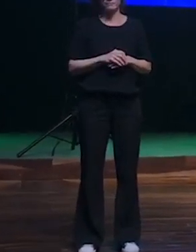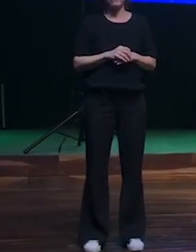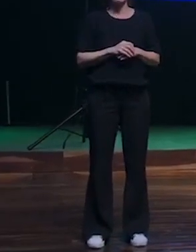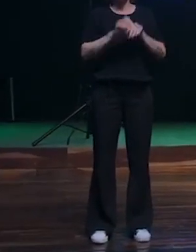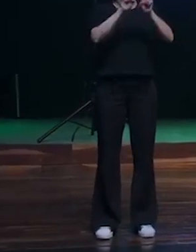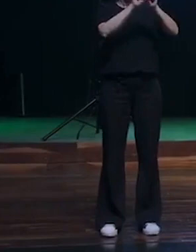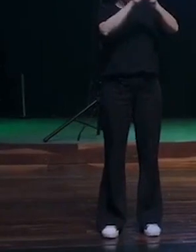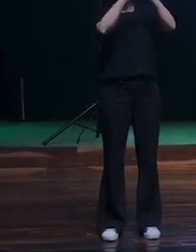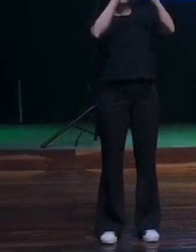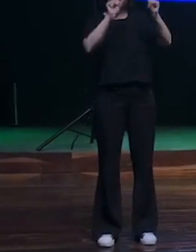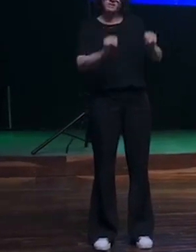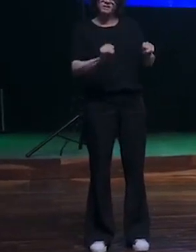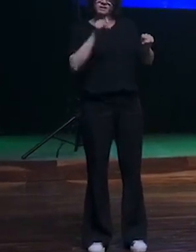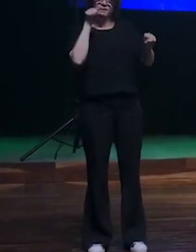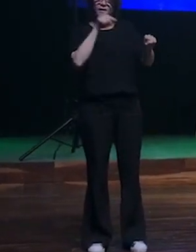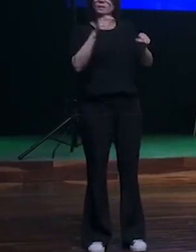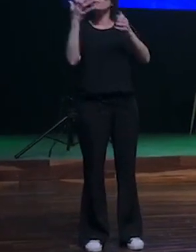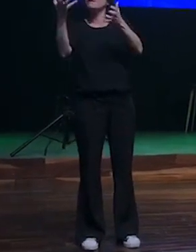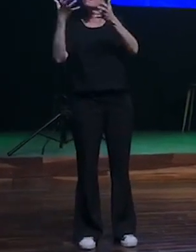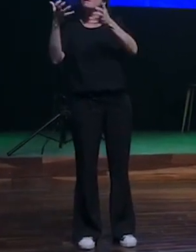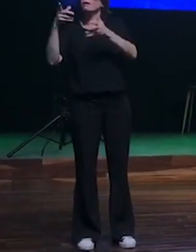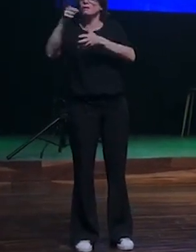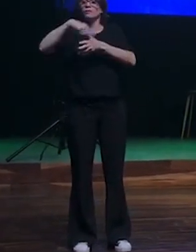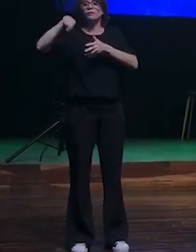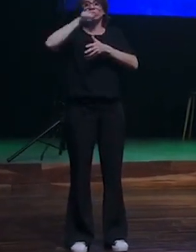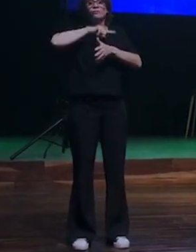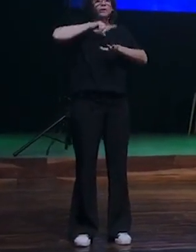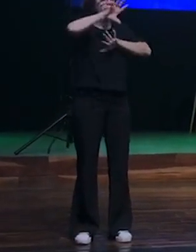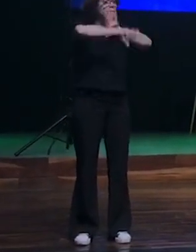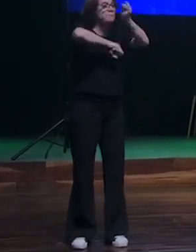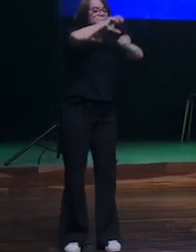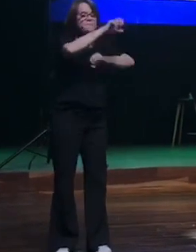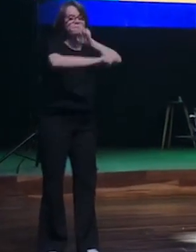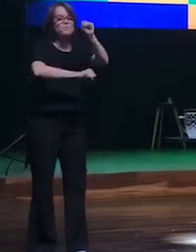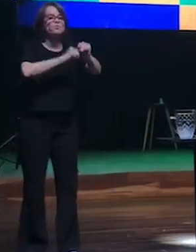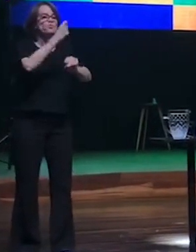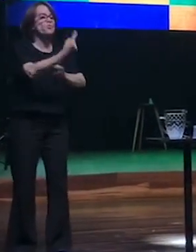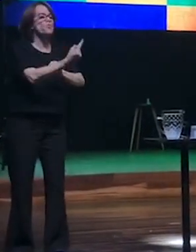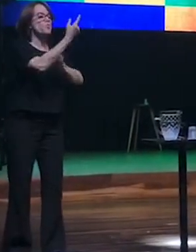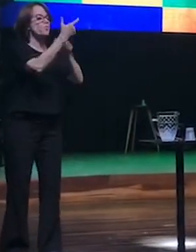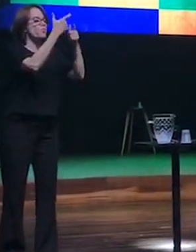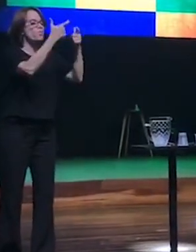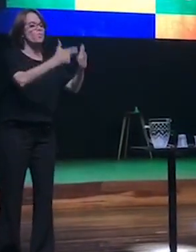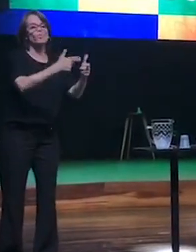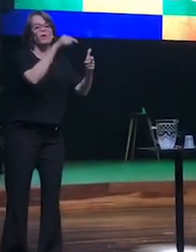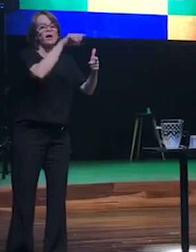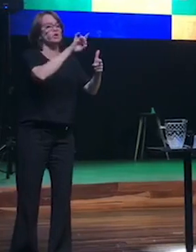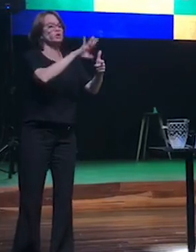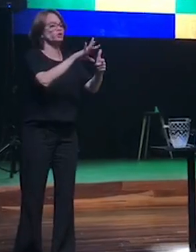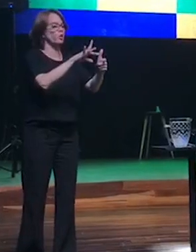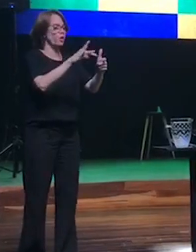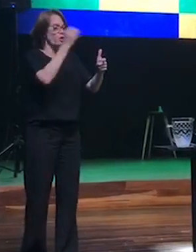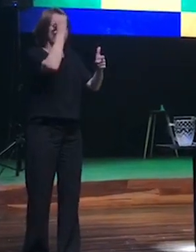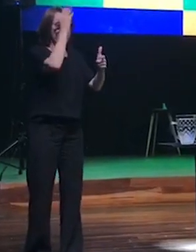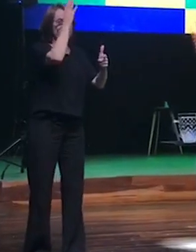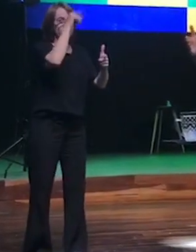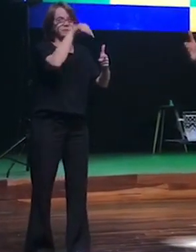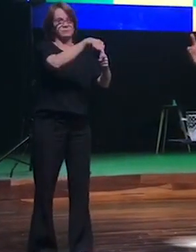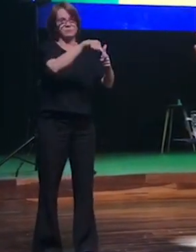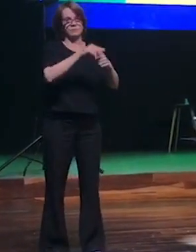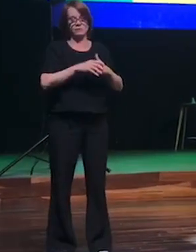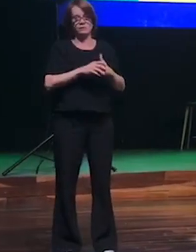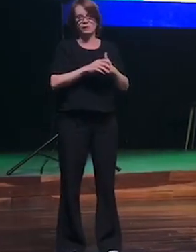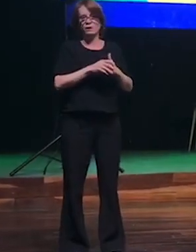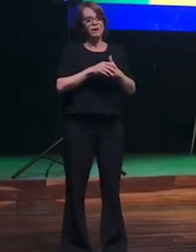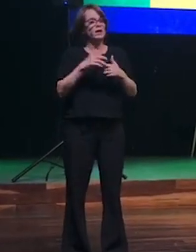O sistema quer que você beba só de uma fonte de conhecimento e nem te diz que tem outra fonte